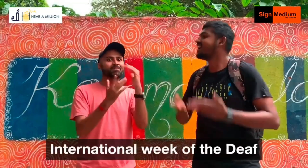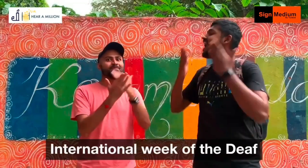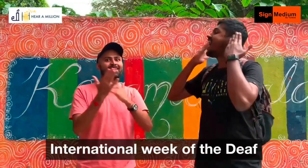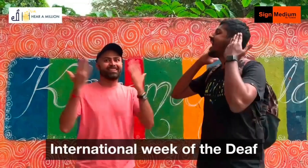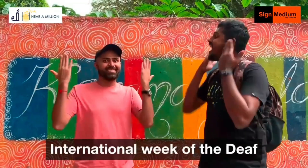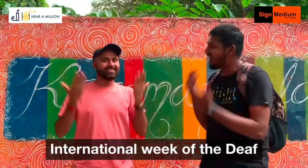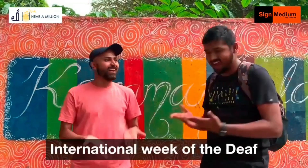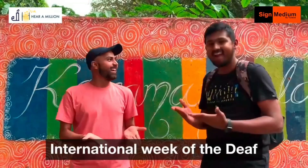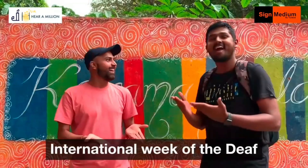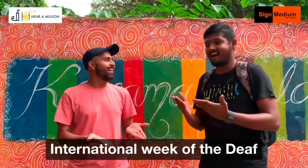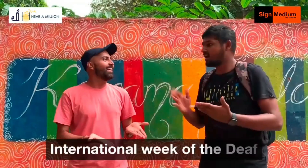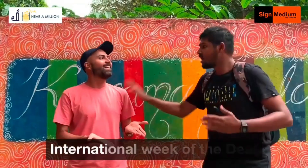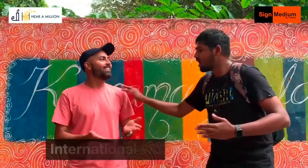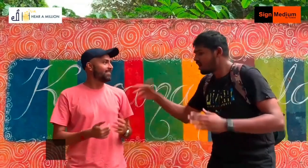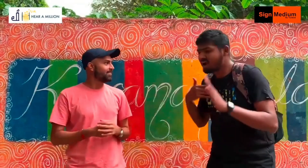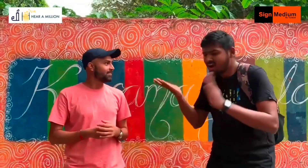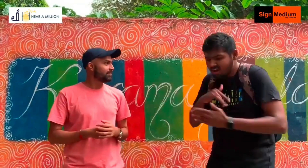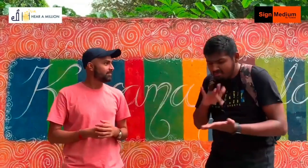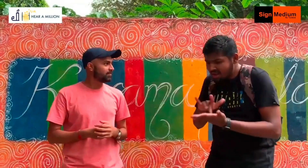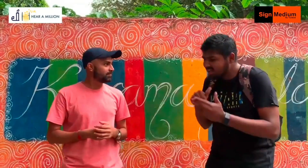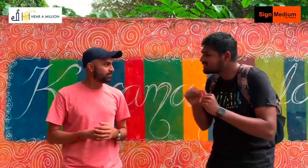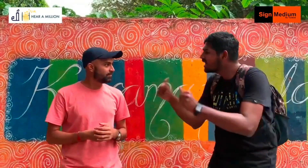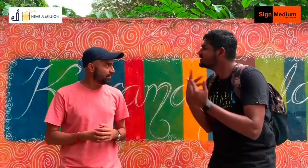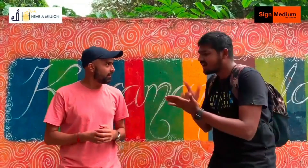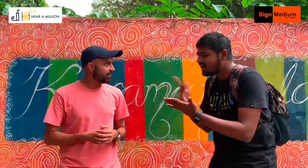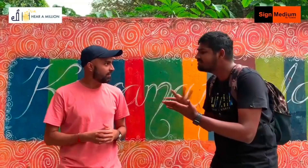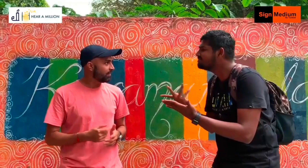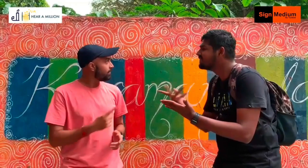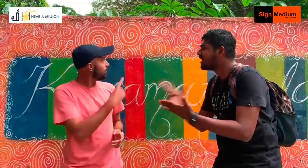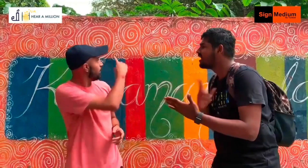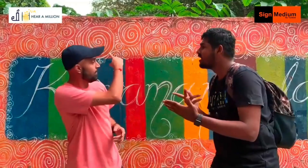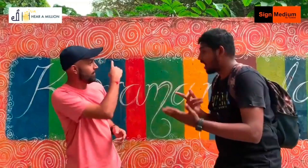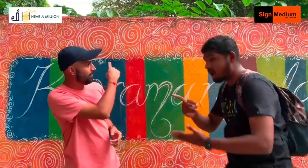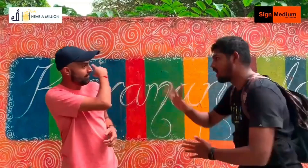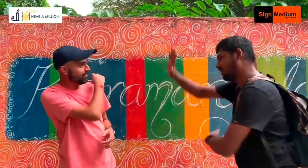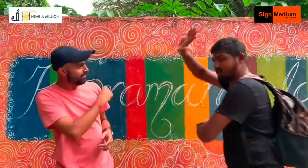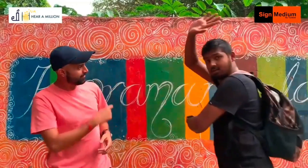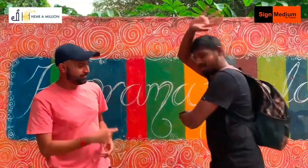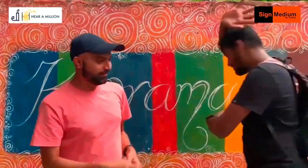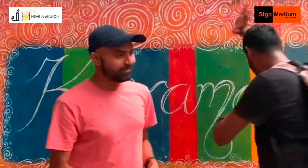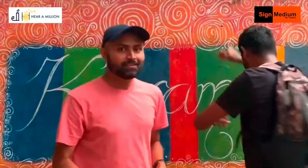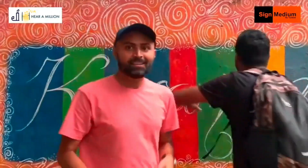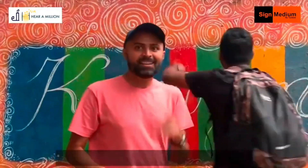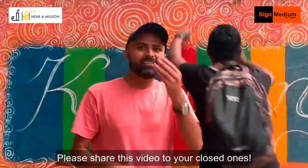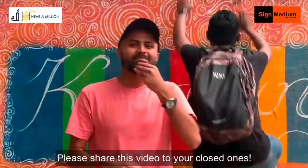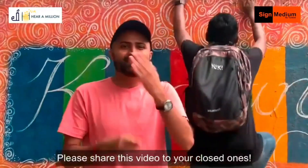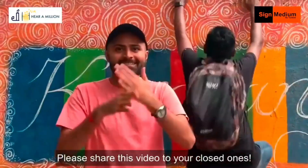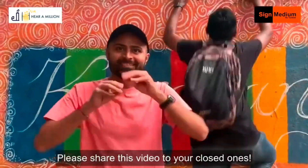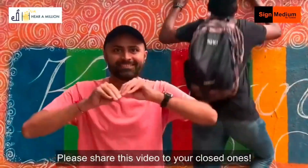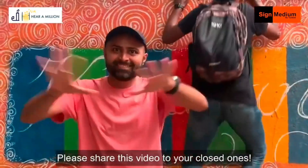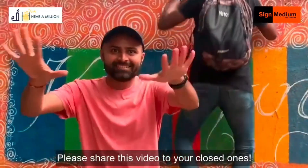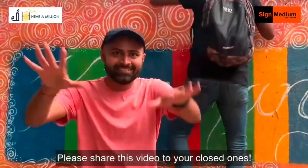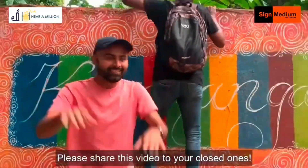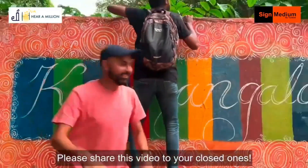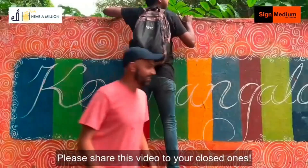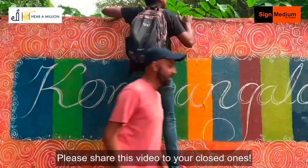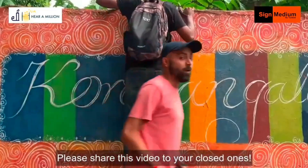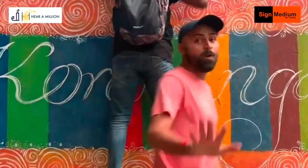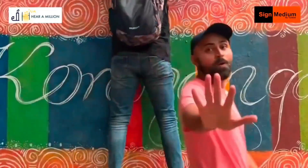तो अंतरराष्ट्रीय बद्र सत्ता है अरे तुम मुझे जगह बताने वाले द जल्दी बताओ कहां है यहीं पे यहीं पे अपने दोस्तों को जरूर बताएं